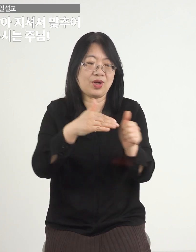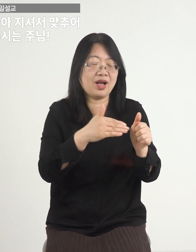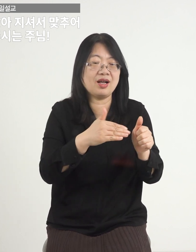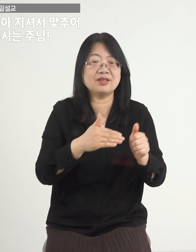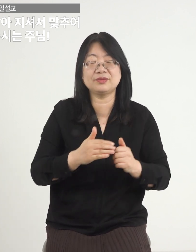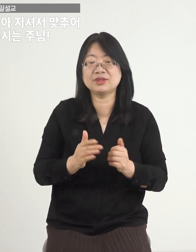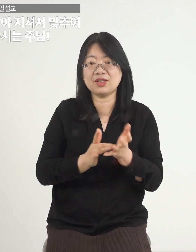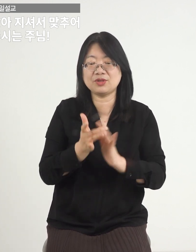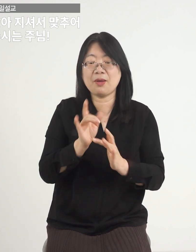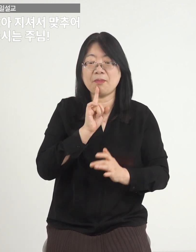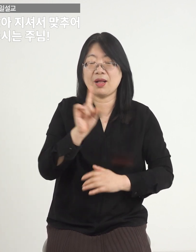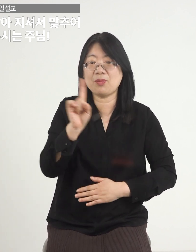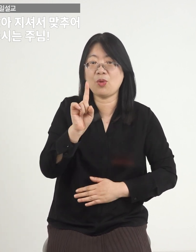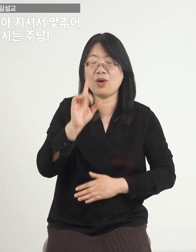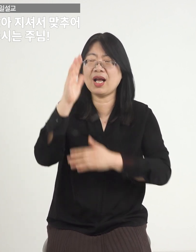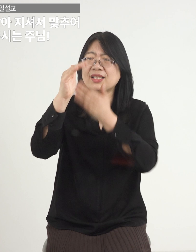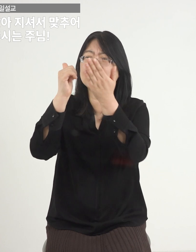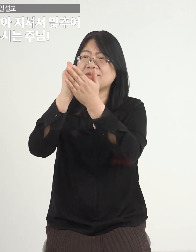것 같이,